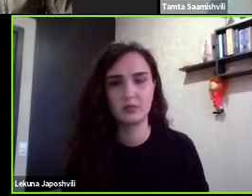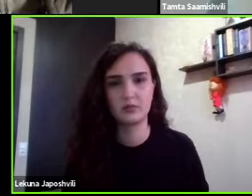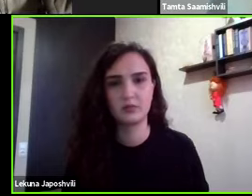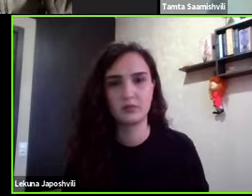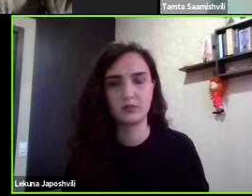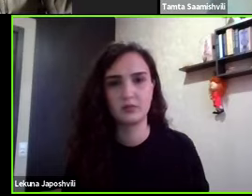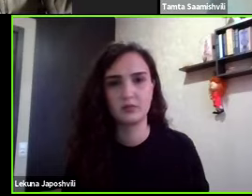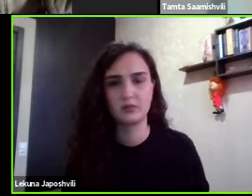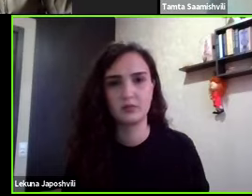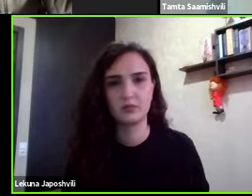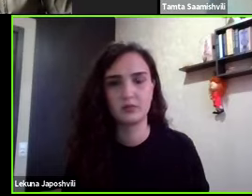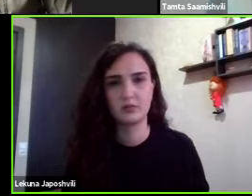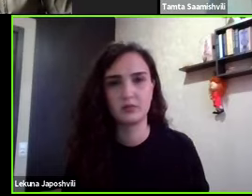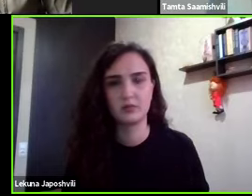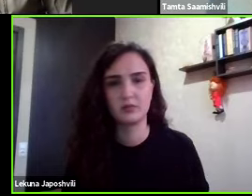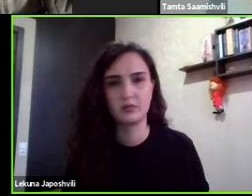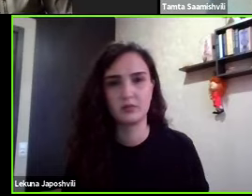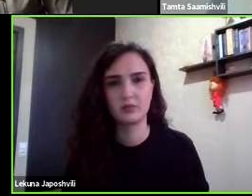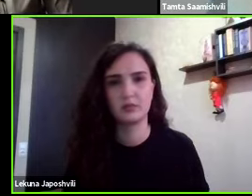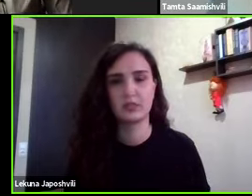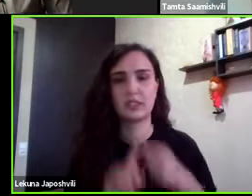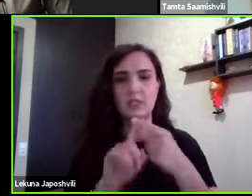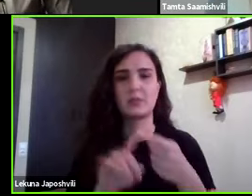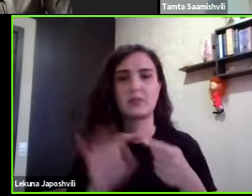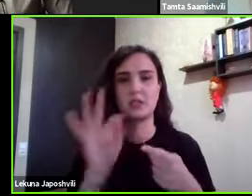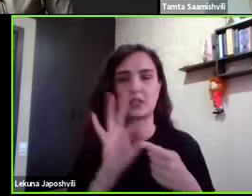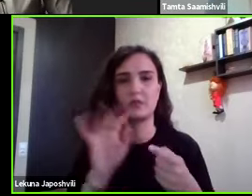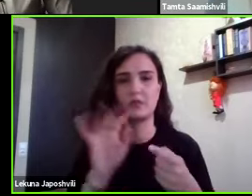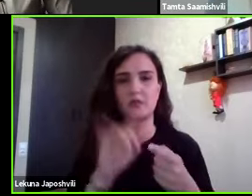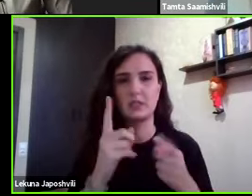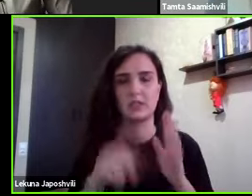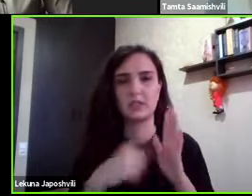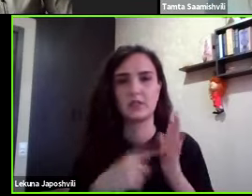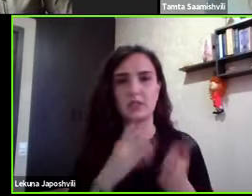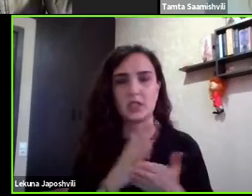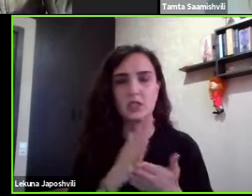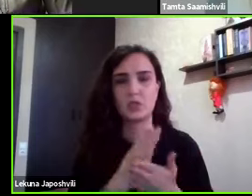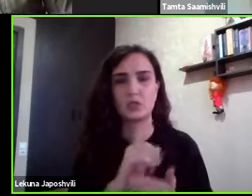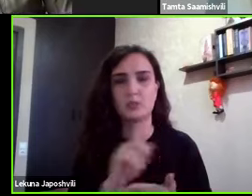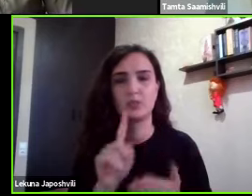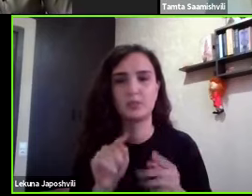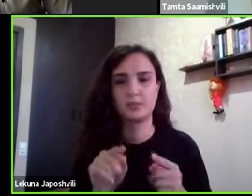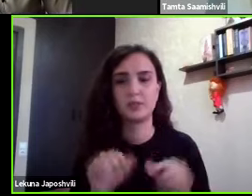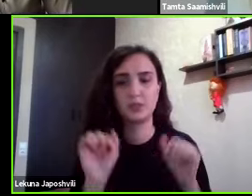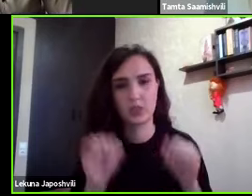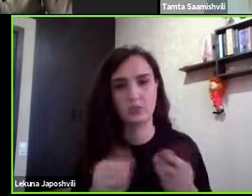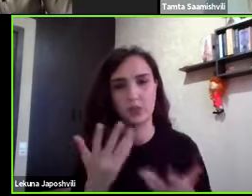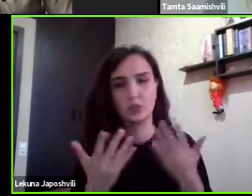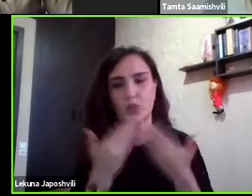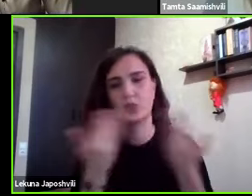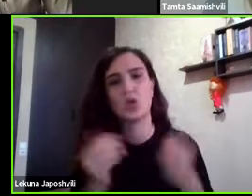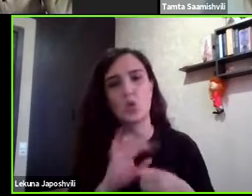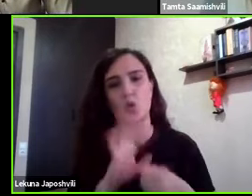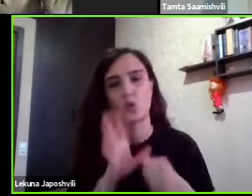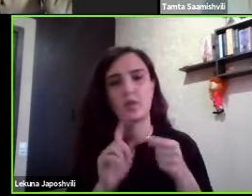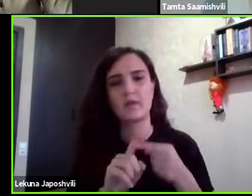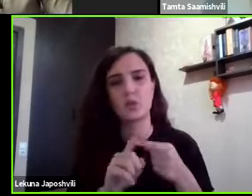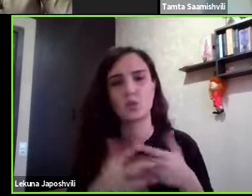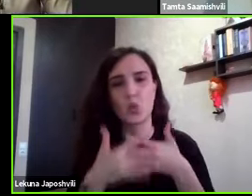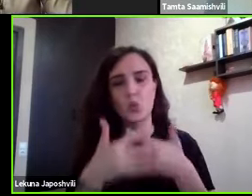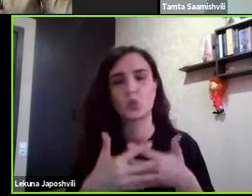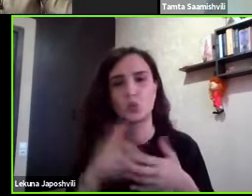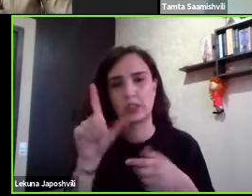ისევ გადადებასთან დაკავშირებით კითხავთ, ერთი ასეთ კითხვაც არის, რომ შეიძლება თუ არა კორონავირუსი